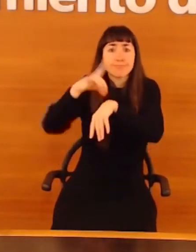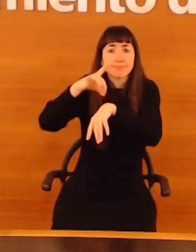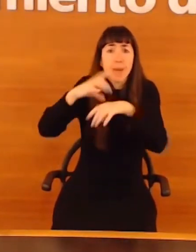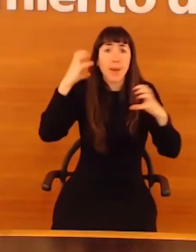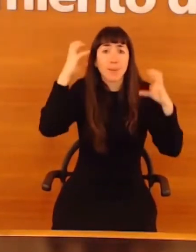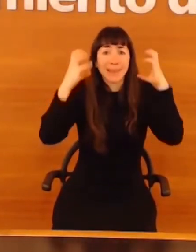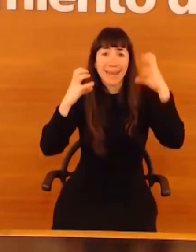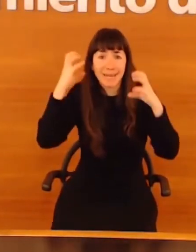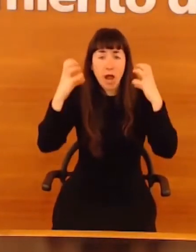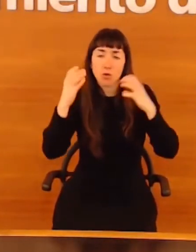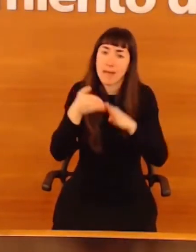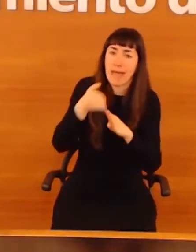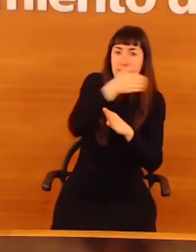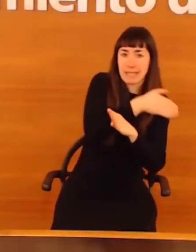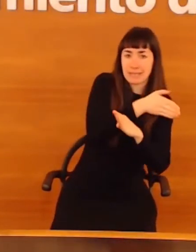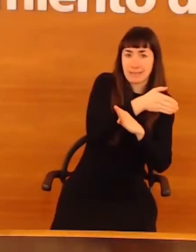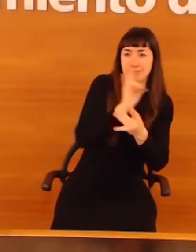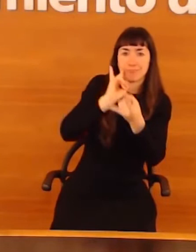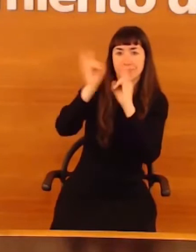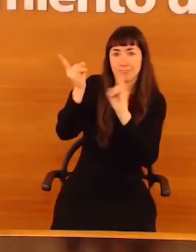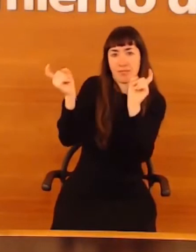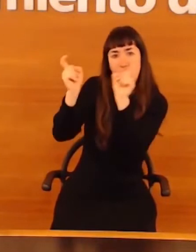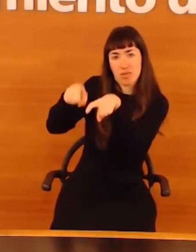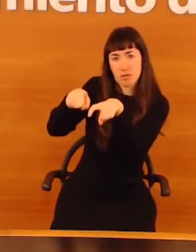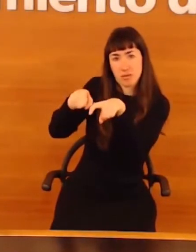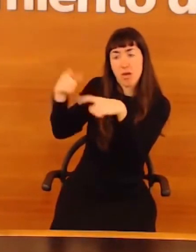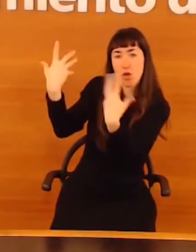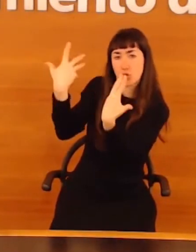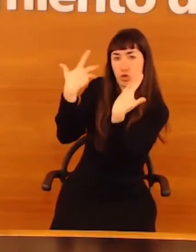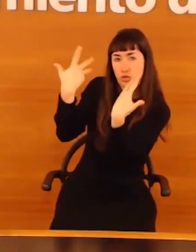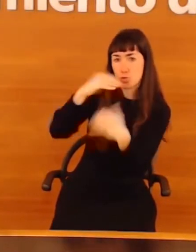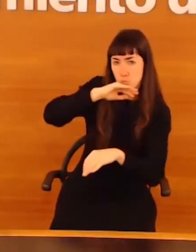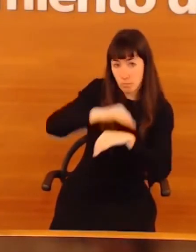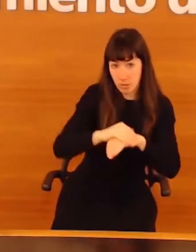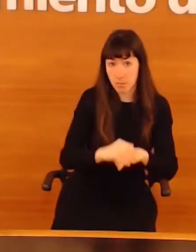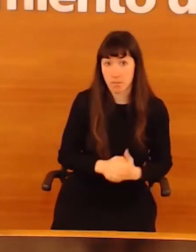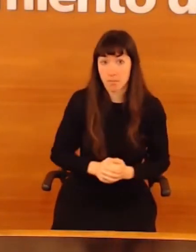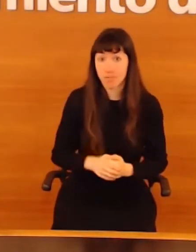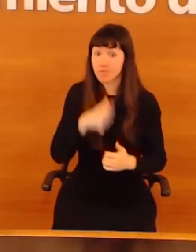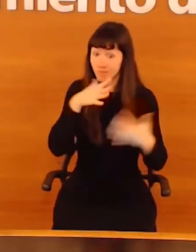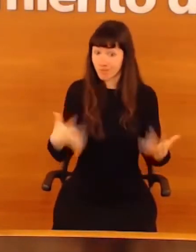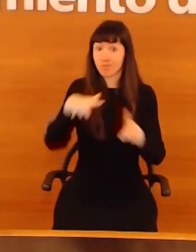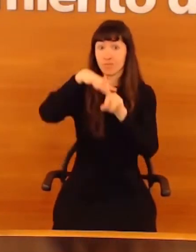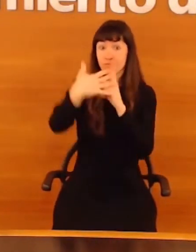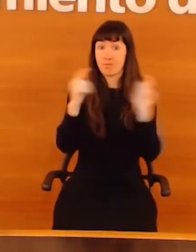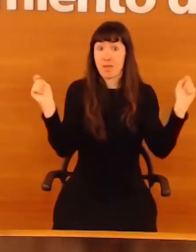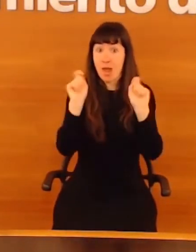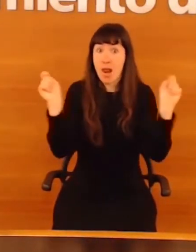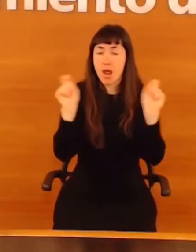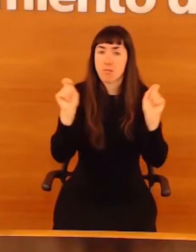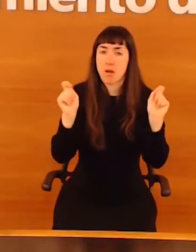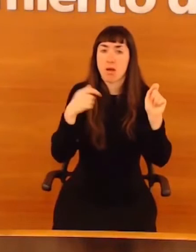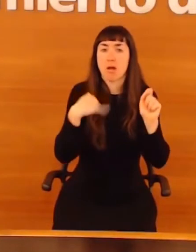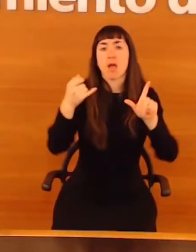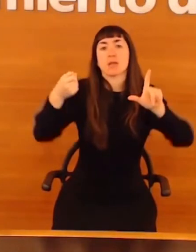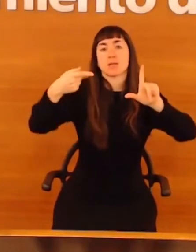llamar previamente y seguir las recomendaciones de los profesionales. Durante este estado de alarma ponemos a disposición de la ciudadanía